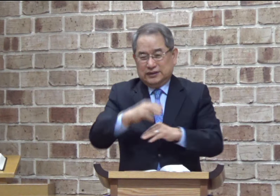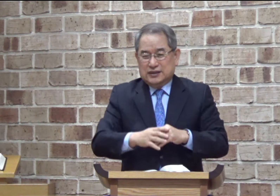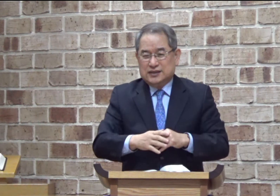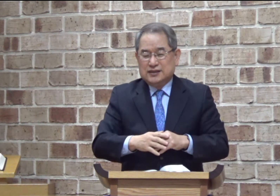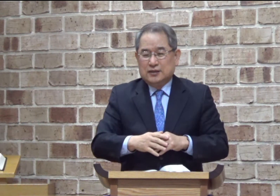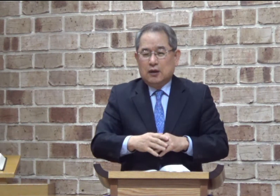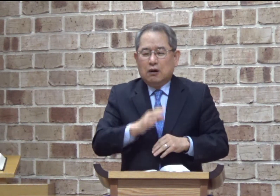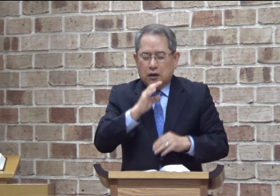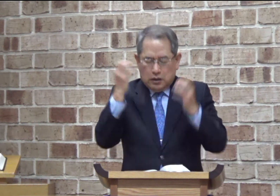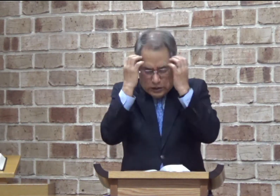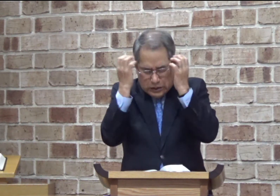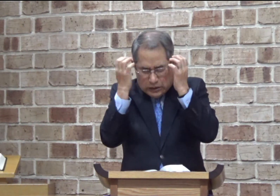남편이